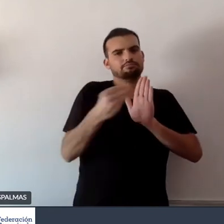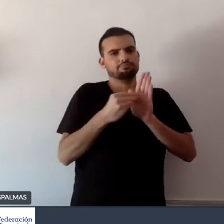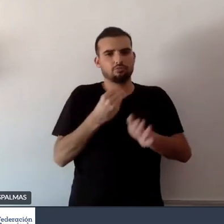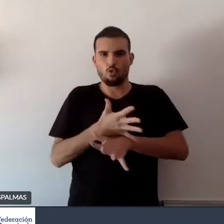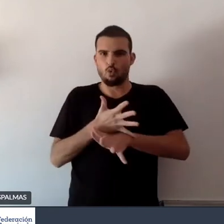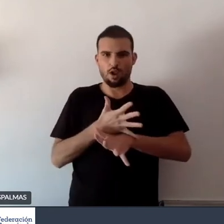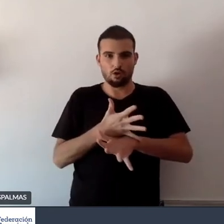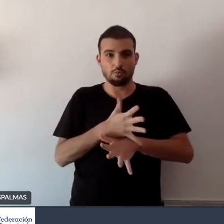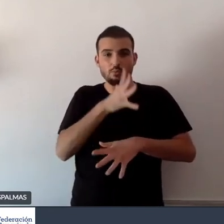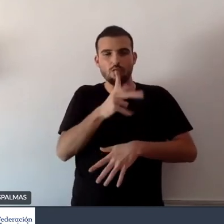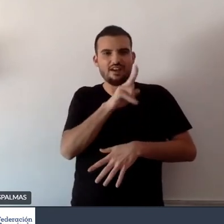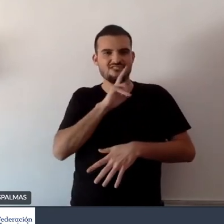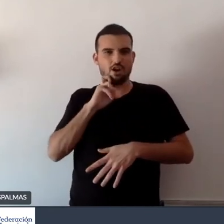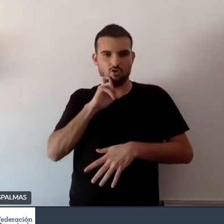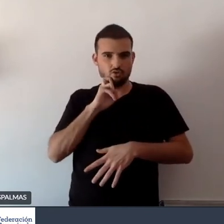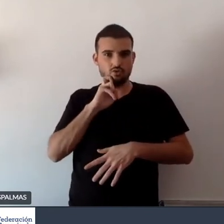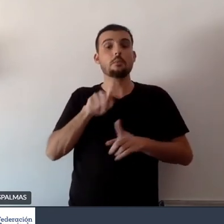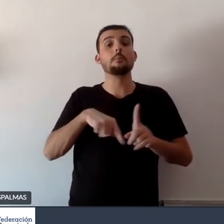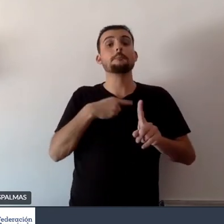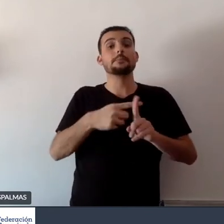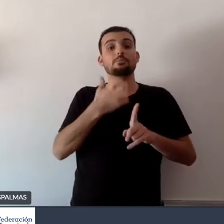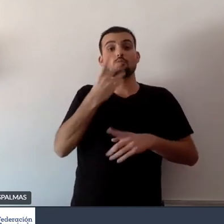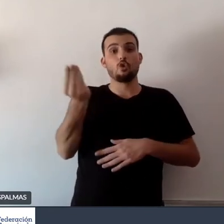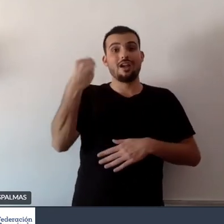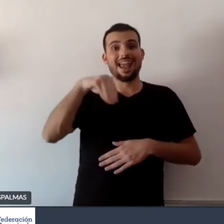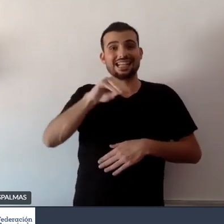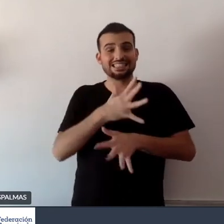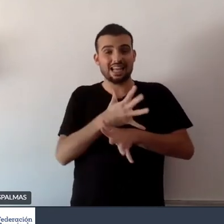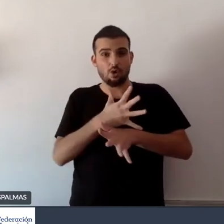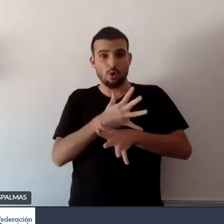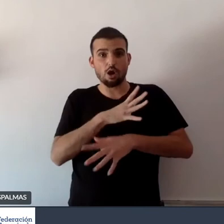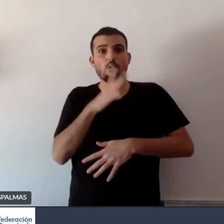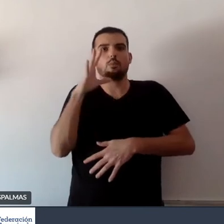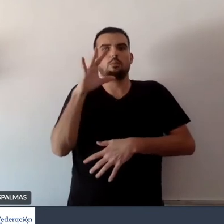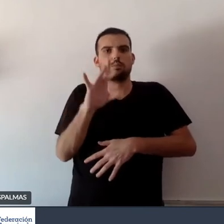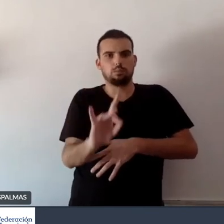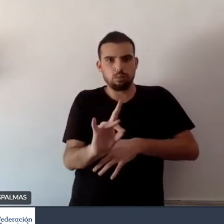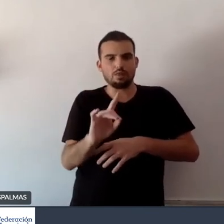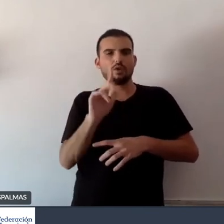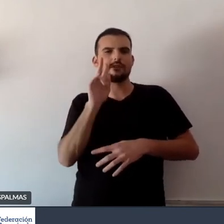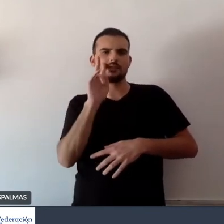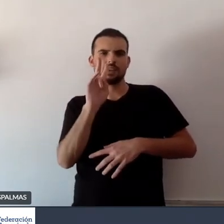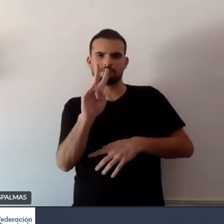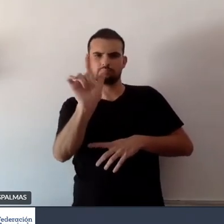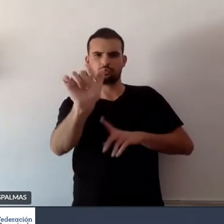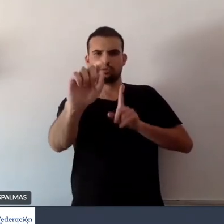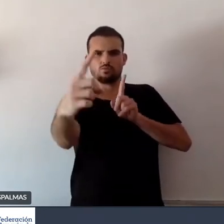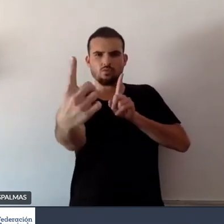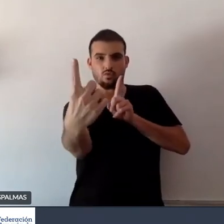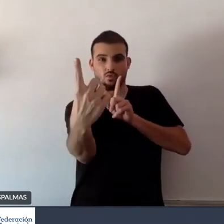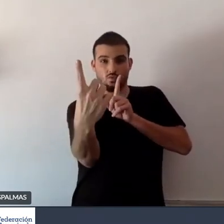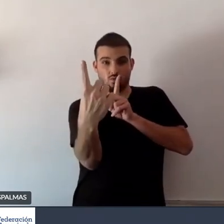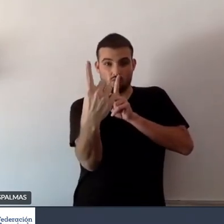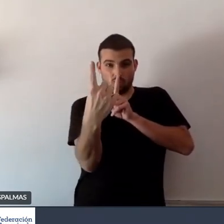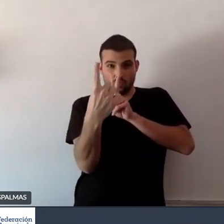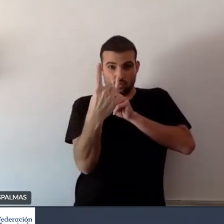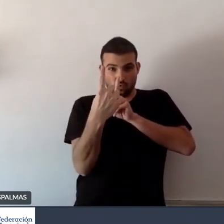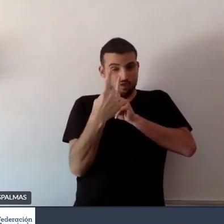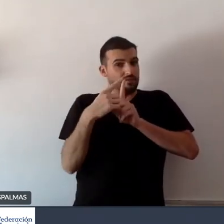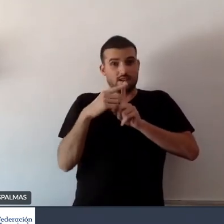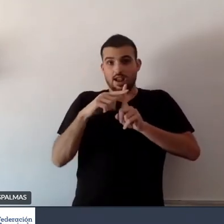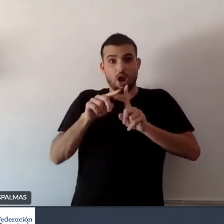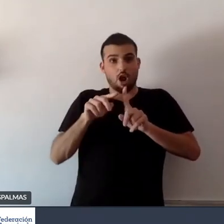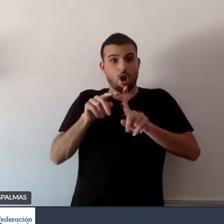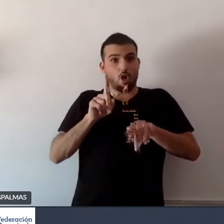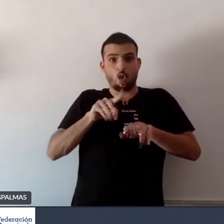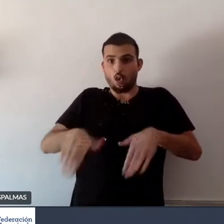de que después del extrajuego podamos conectar con nuestros desencadenantes y a partir de ahí que nuestras soluciones de últimos segundos